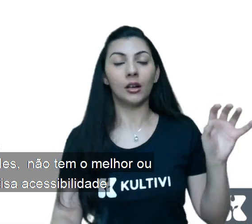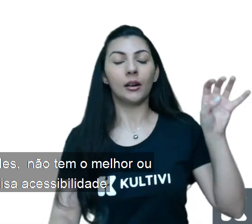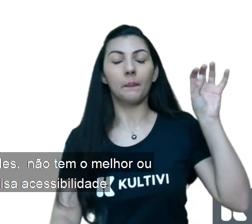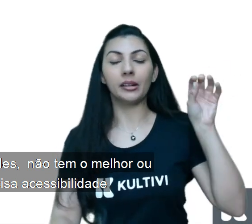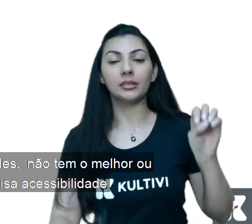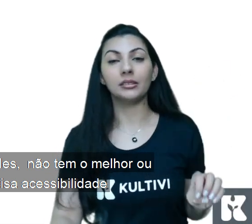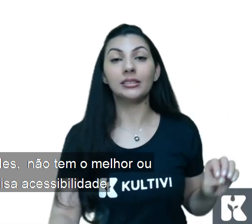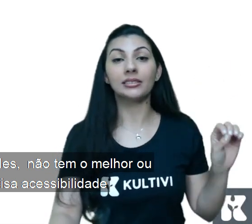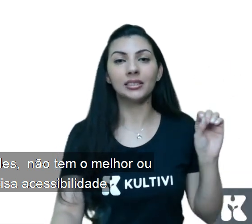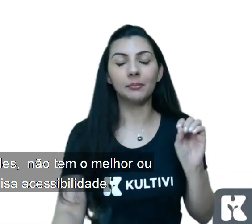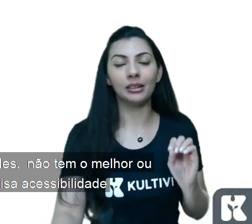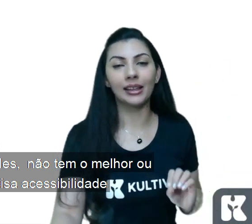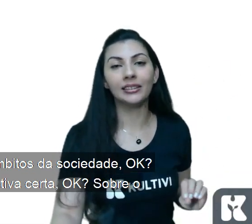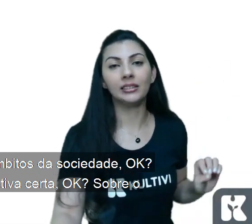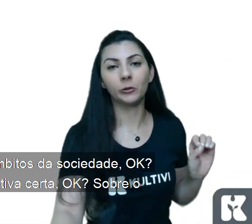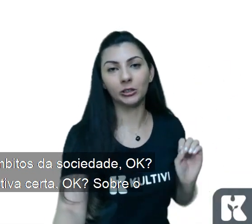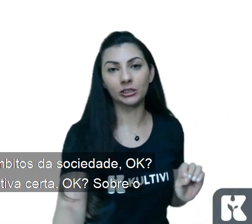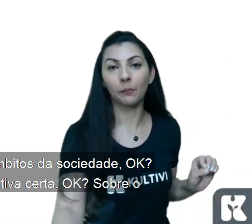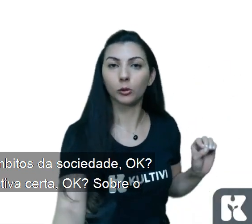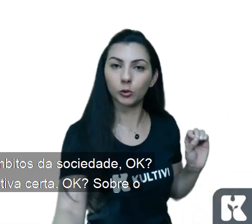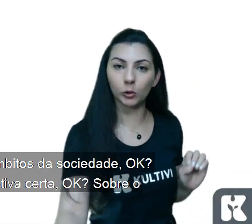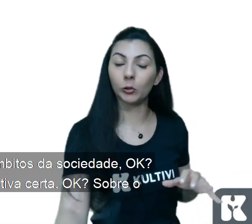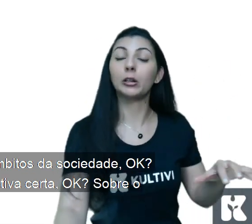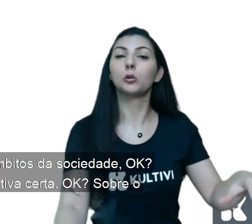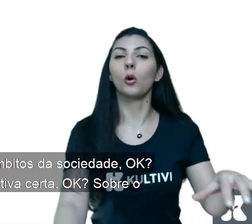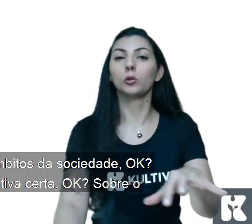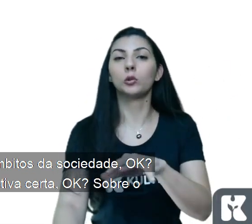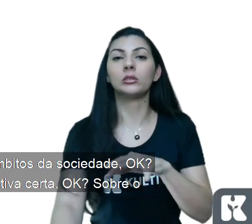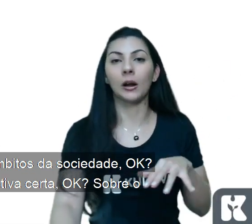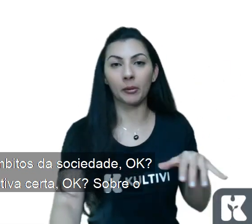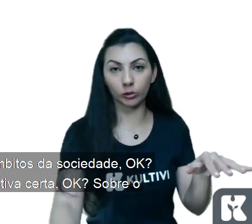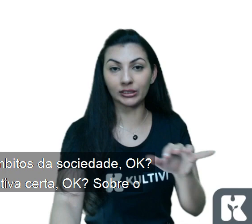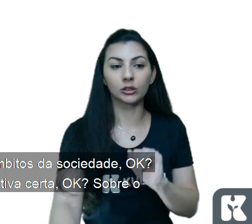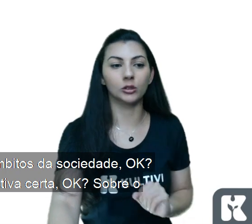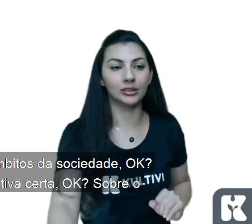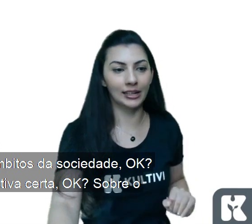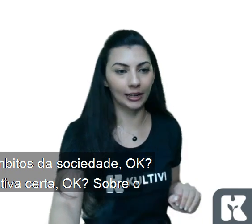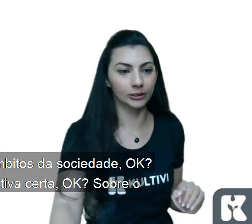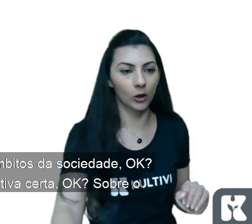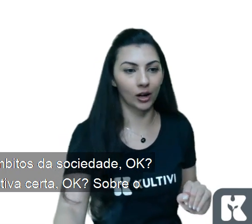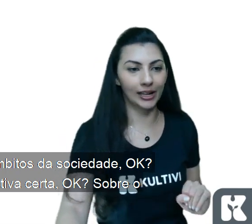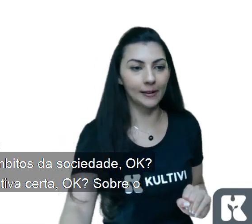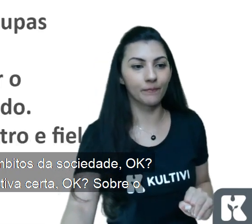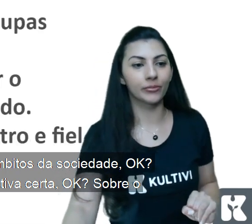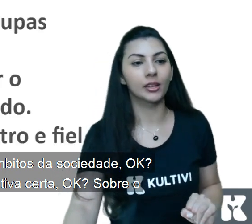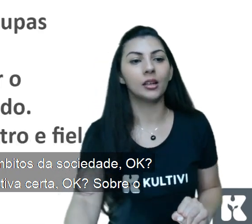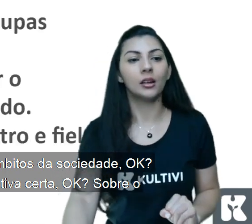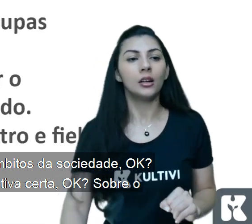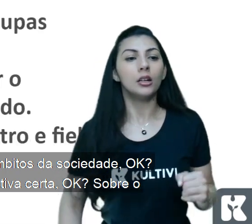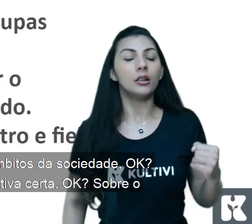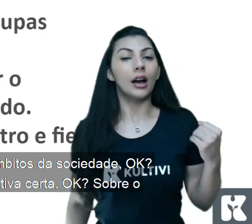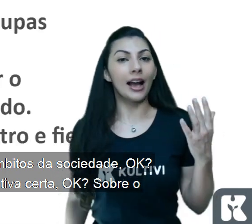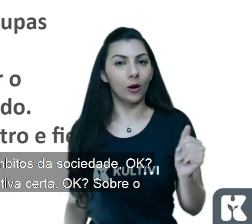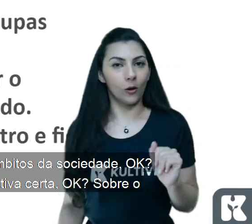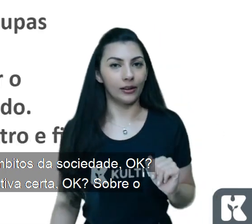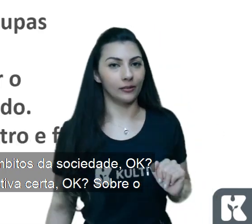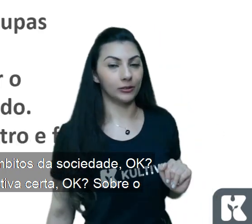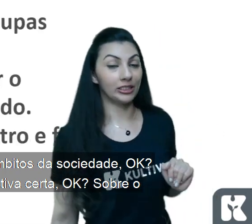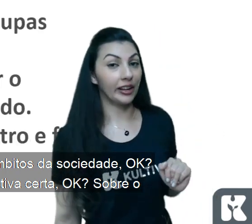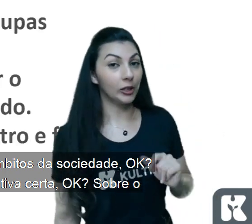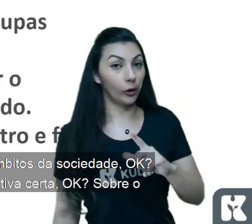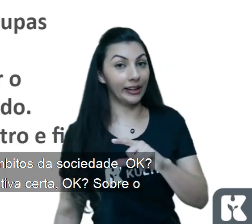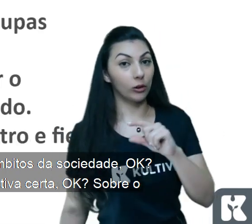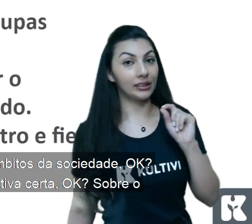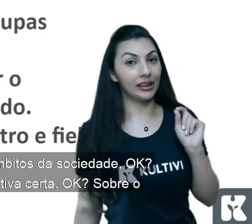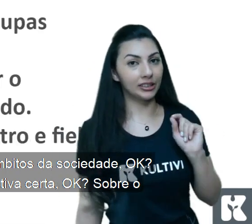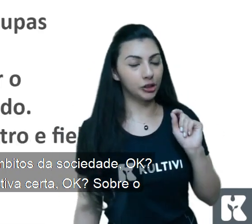isso. Precisa acessibilidade linguística para o surdo em todos os âmbitos da sociedade, ok? Agora, você